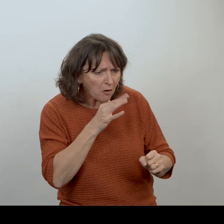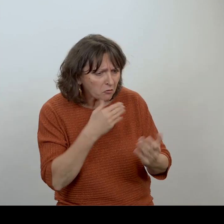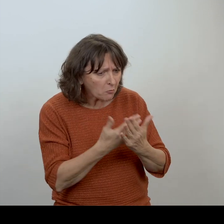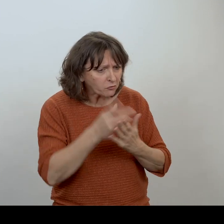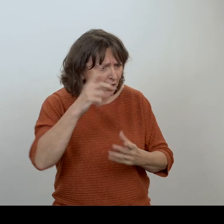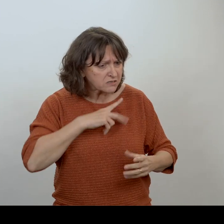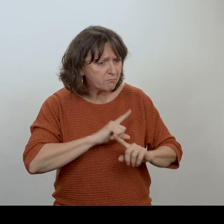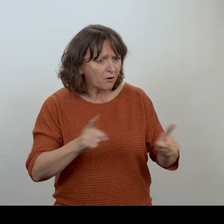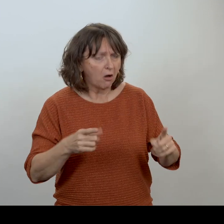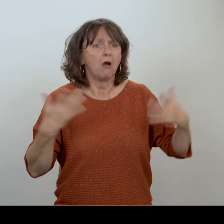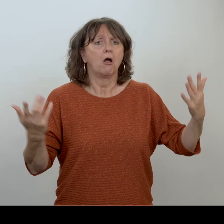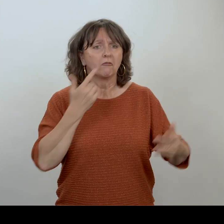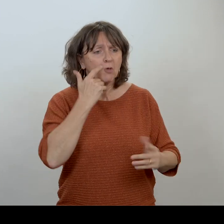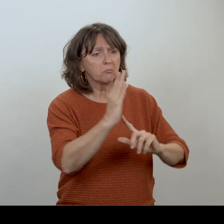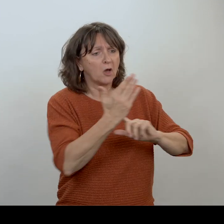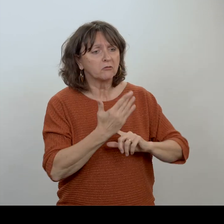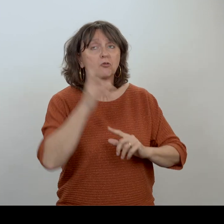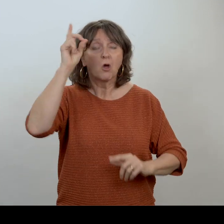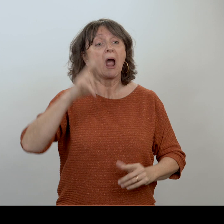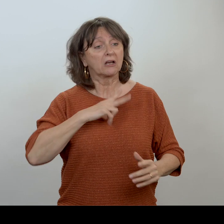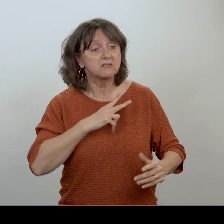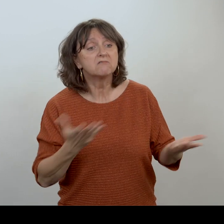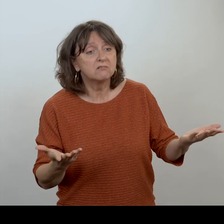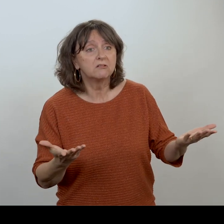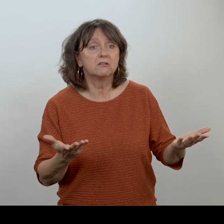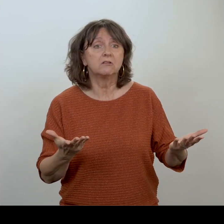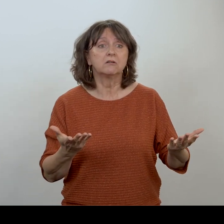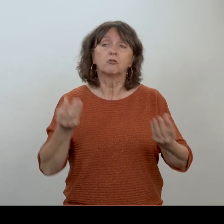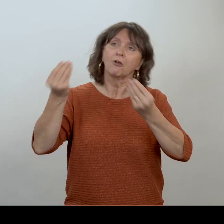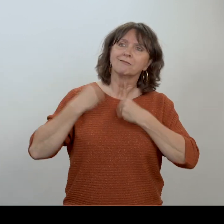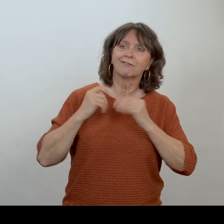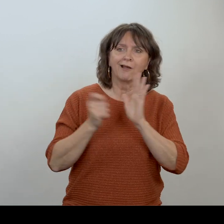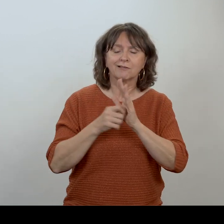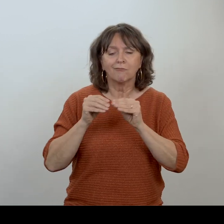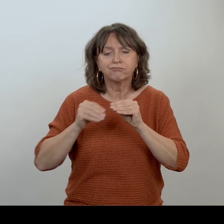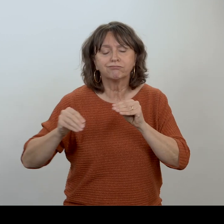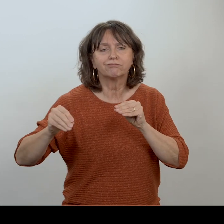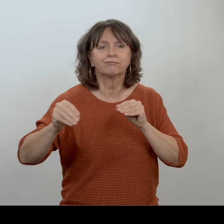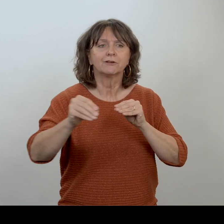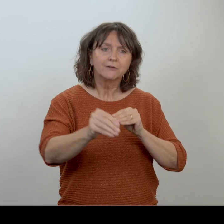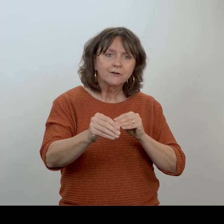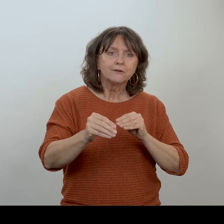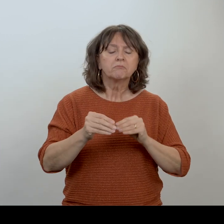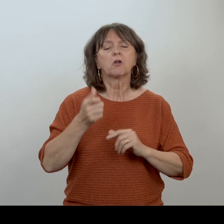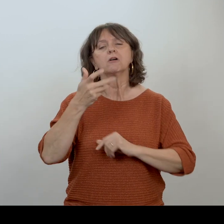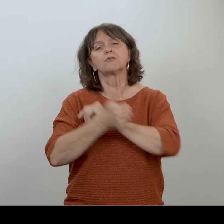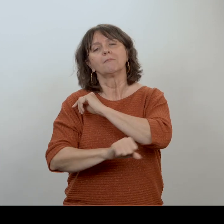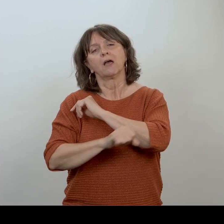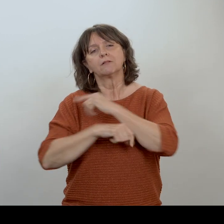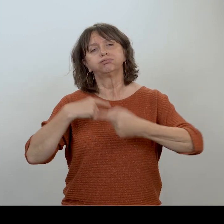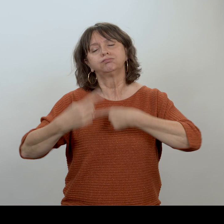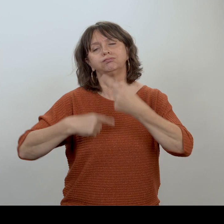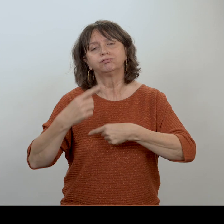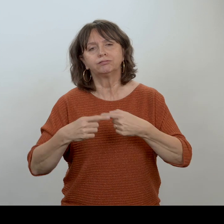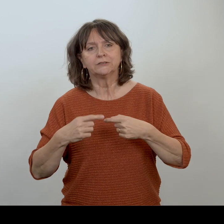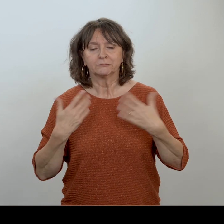que Dieu n'existe pas, prouvez au moins qu'il existe !» Et il me donna un délai supplémentaire. Quelques semaines plus tard, je présentais